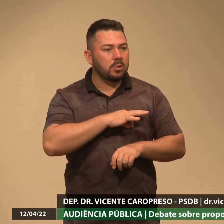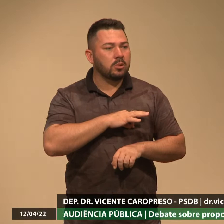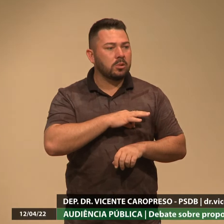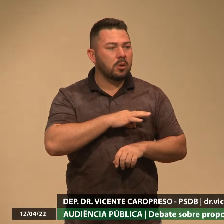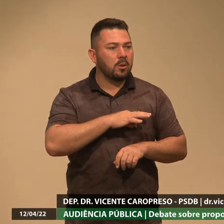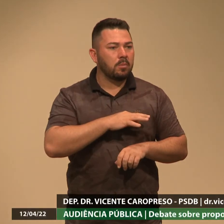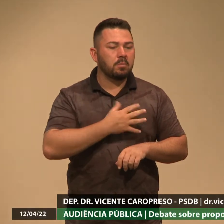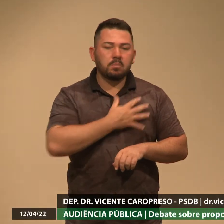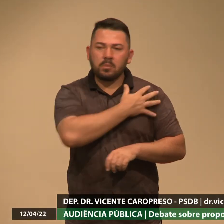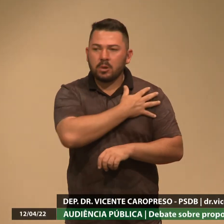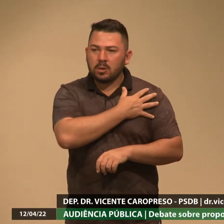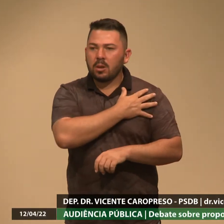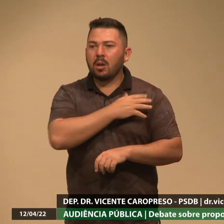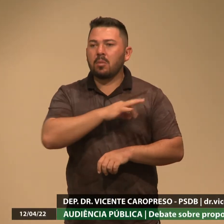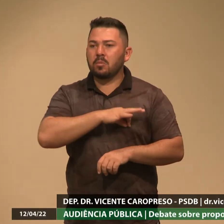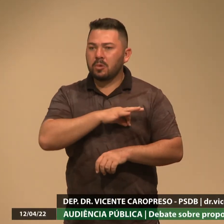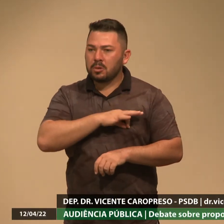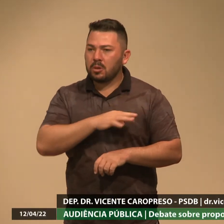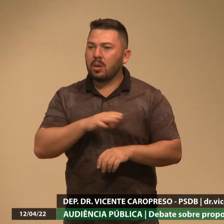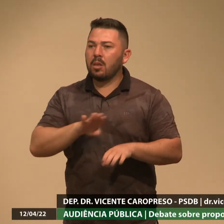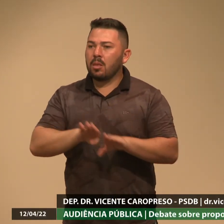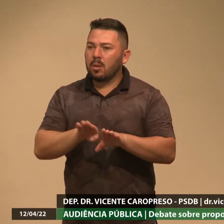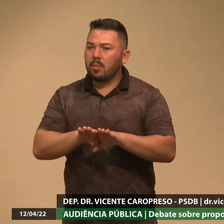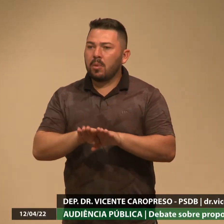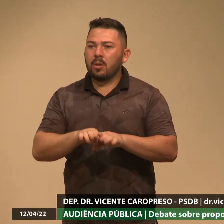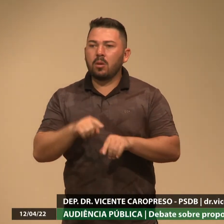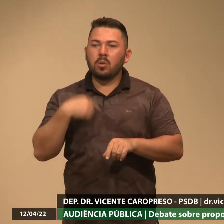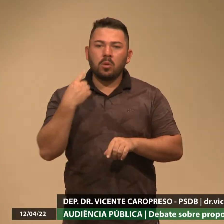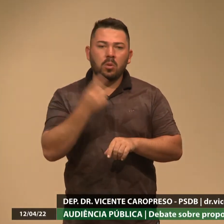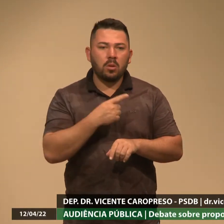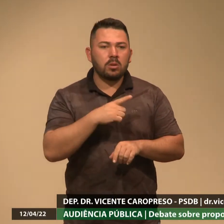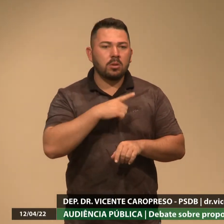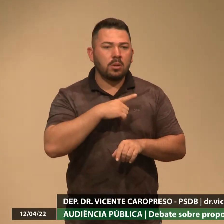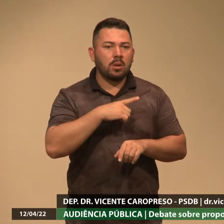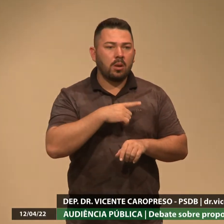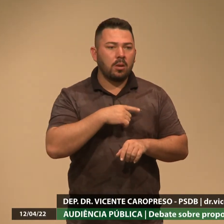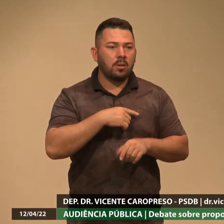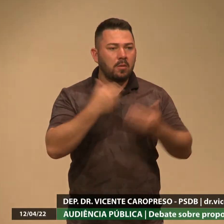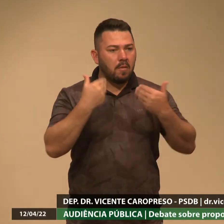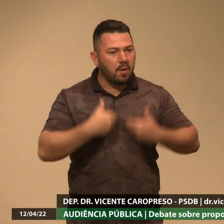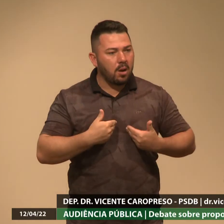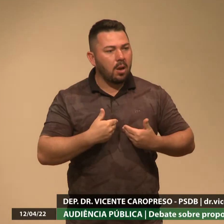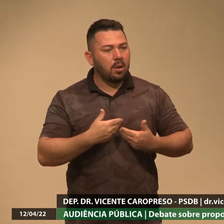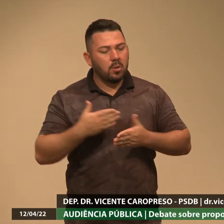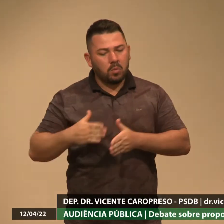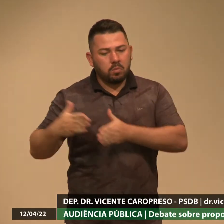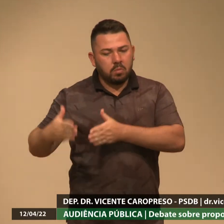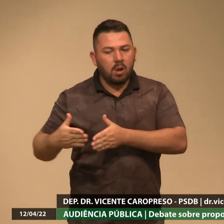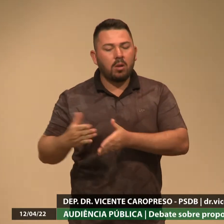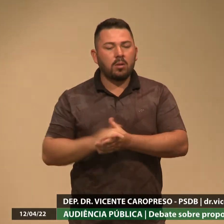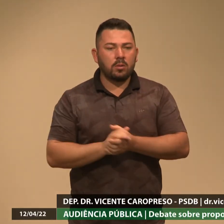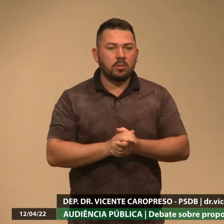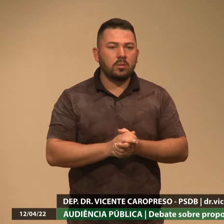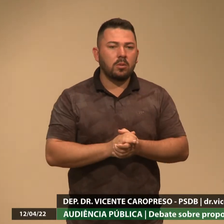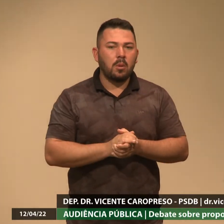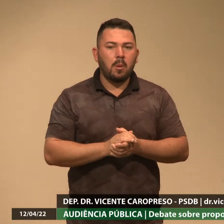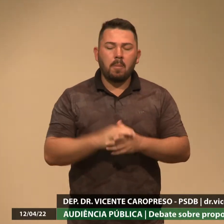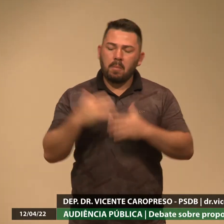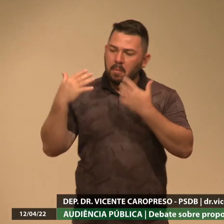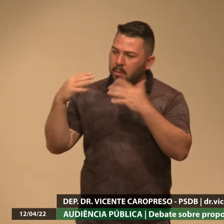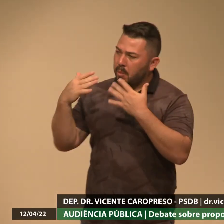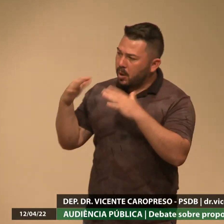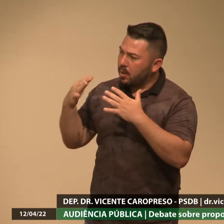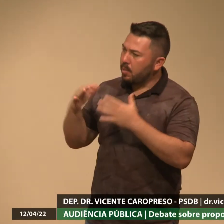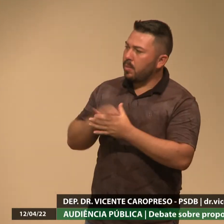E quando a gente vê alguém fardado a gente sabe que tá com segurança ao lado por isso Parabéns Sargento